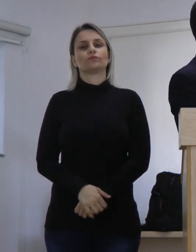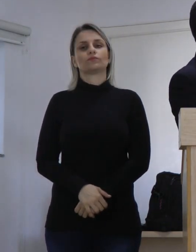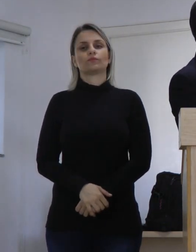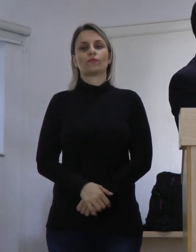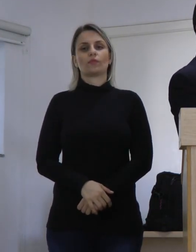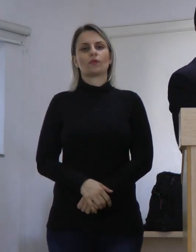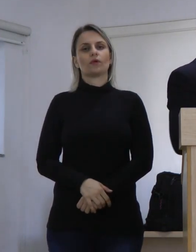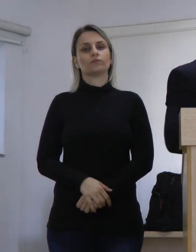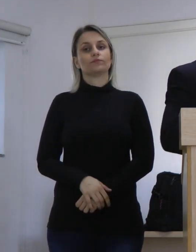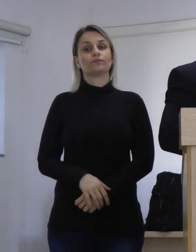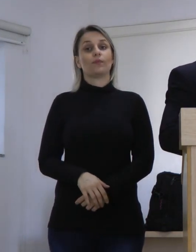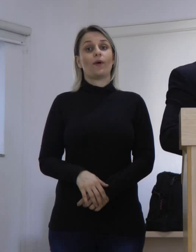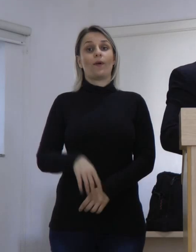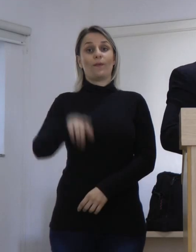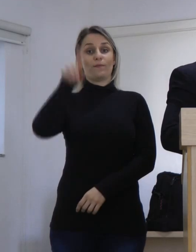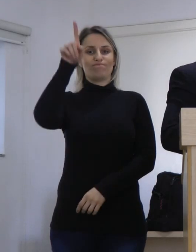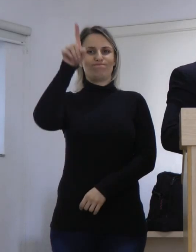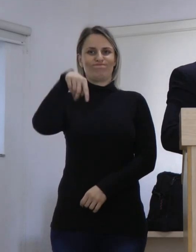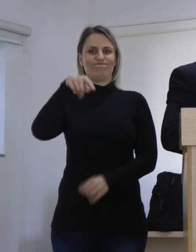Sede alegres.